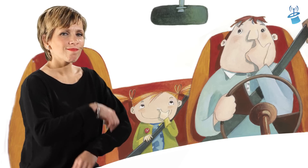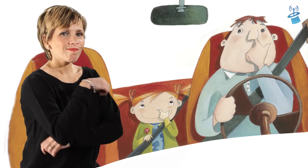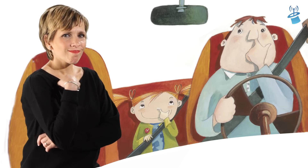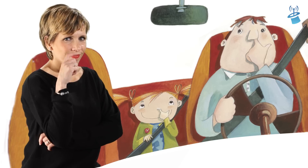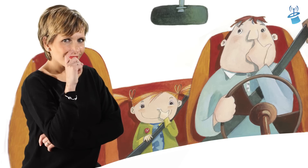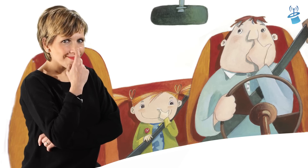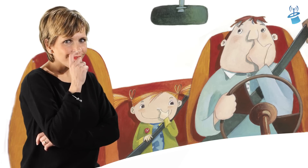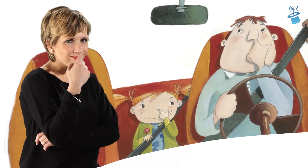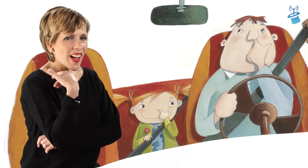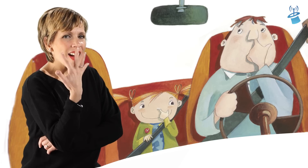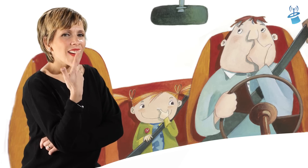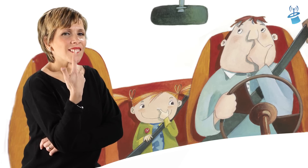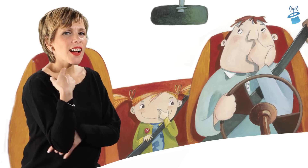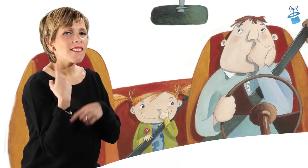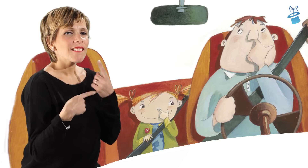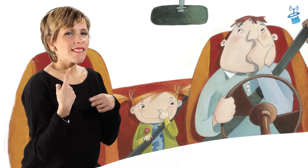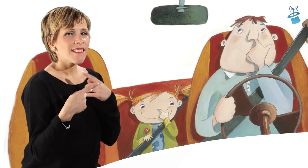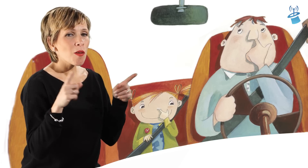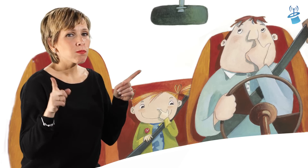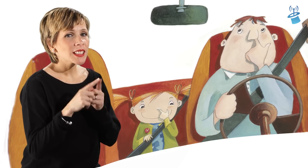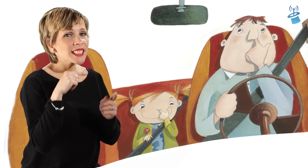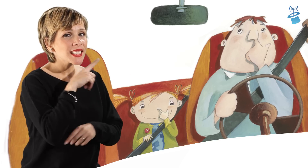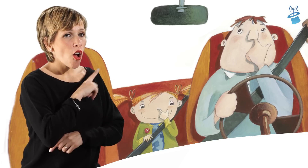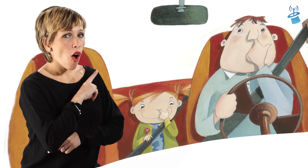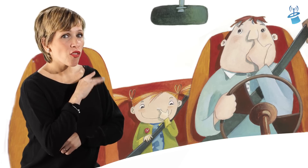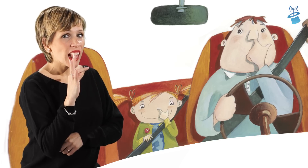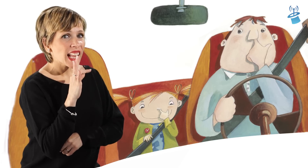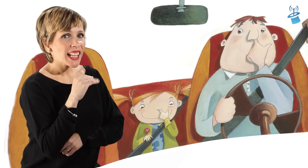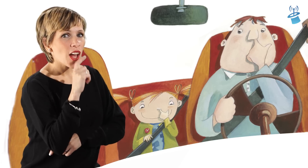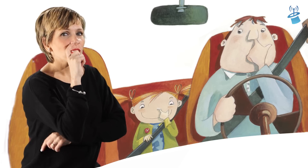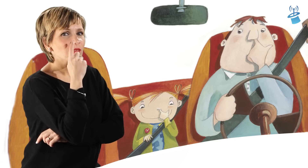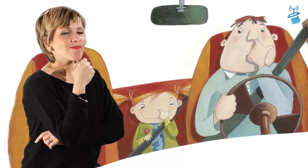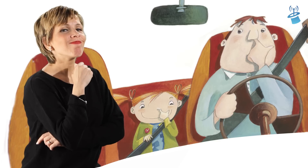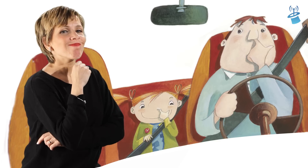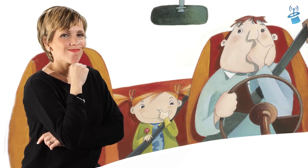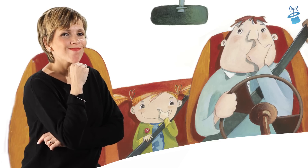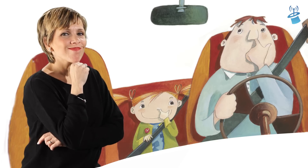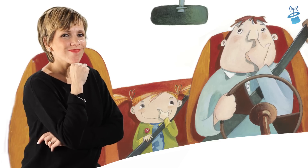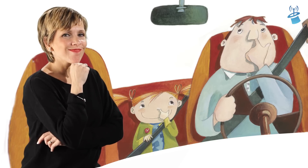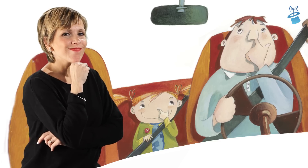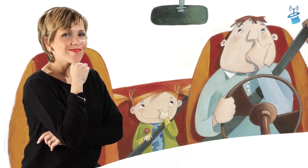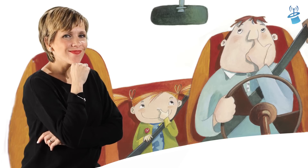Mi metterò le dita nel naso tutte le volte che vorrò, come fa lo zio Federico.